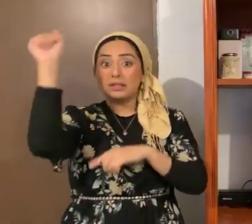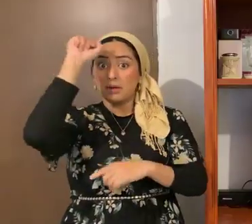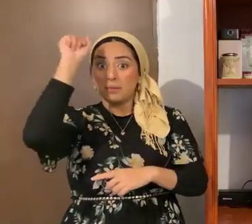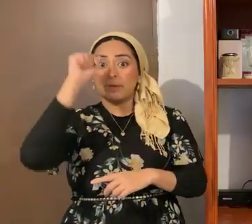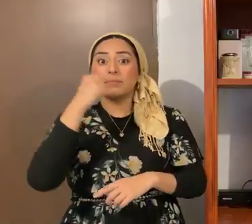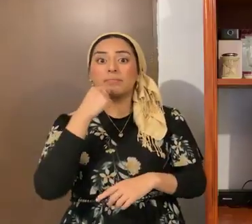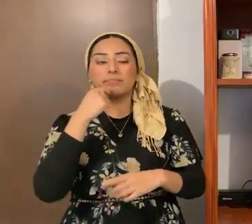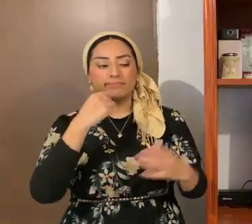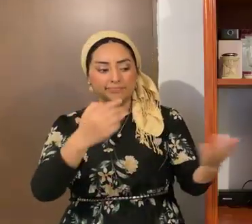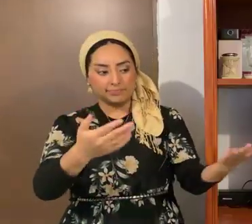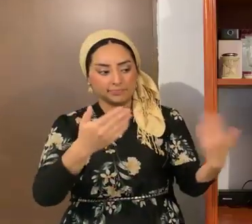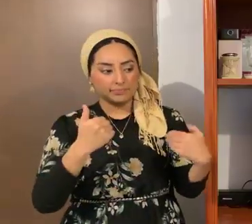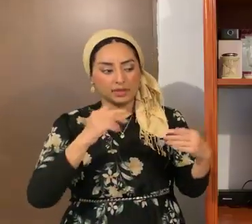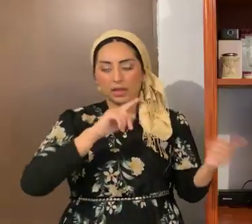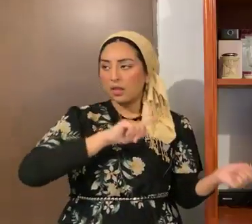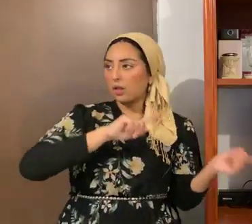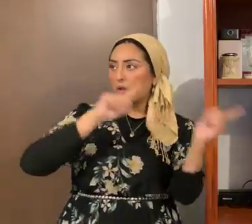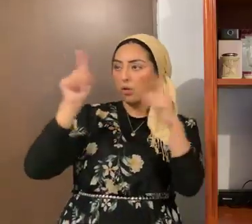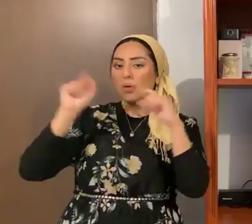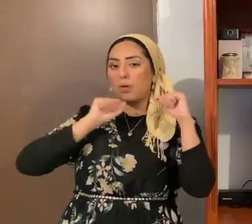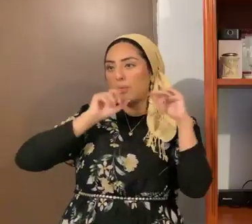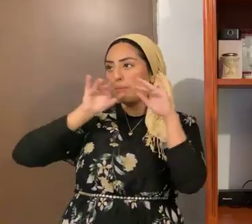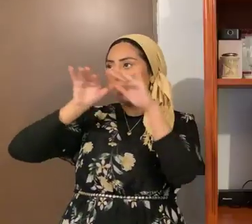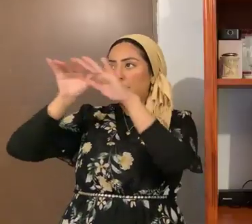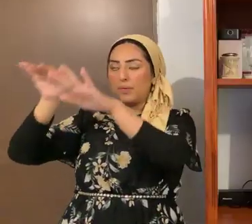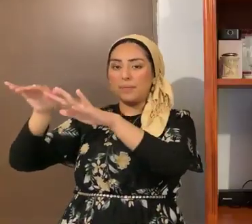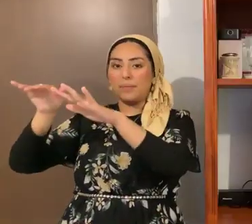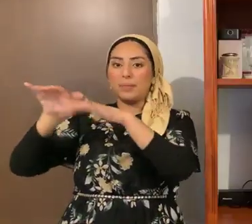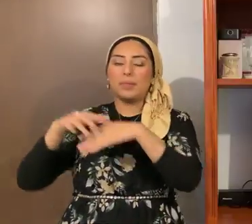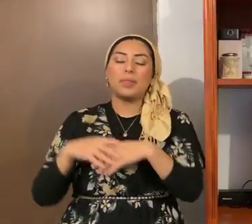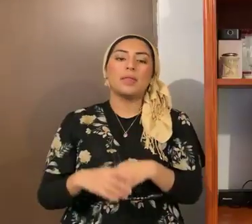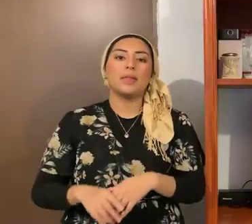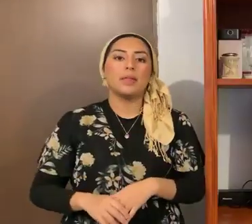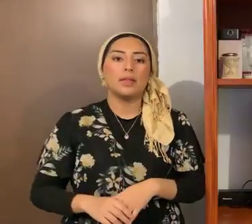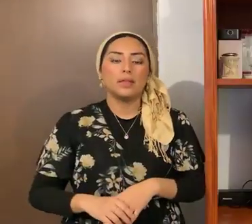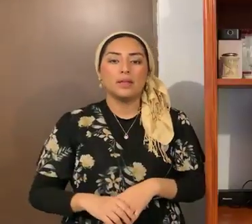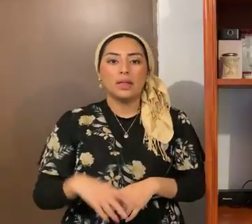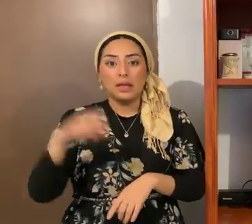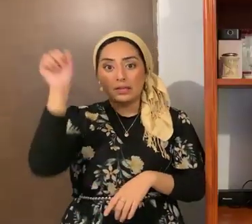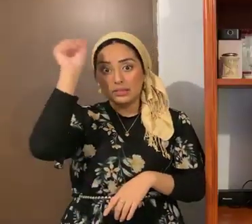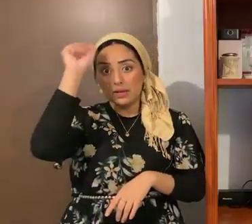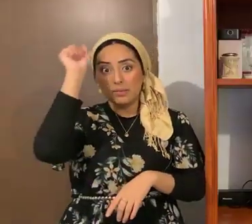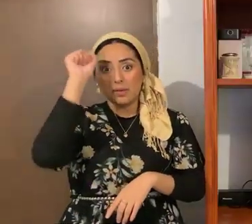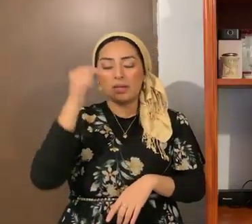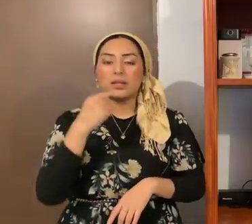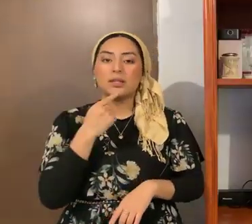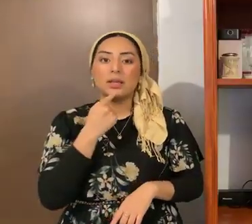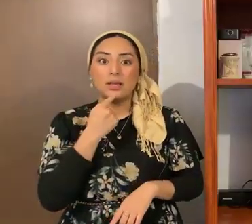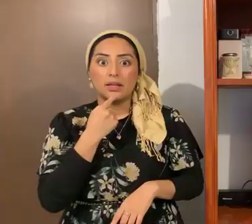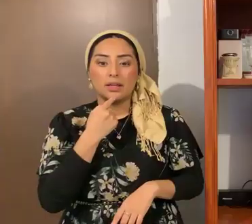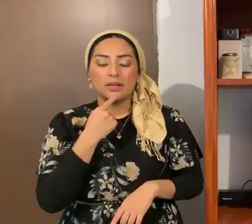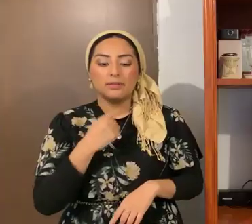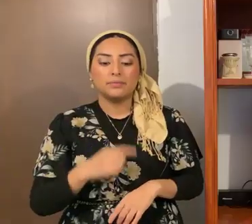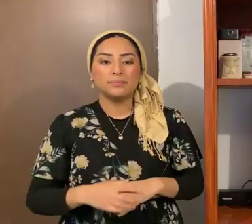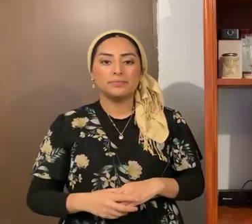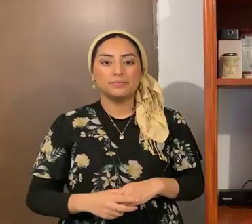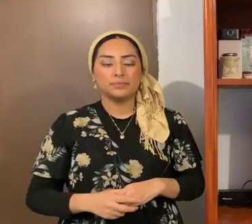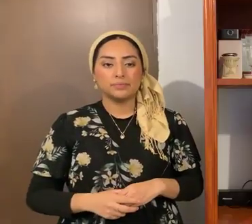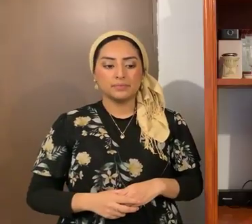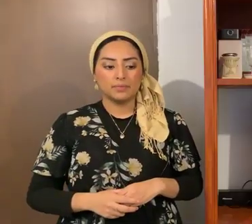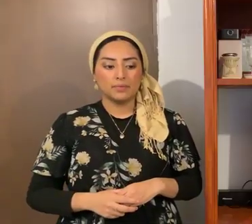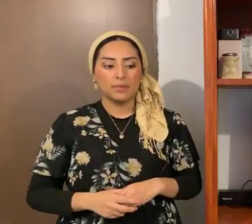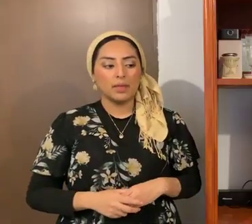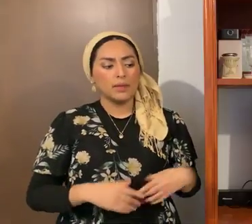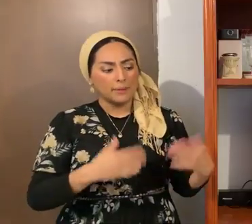pueblo: venid, vamos a Gilgal para que renovemos allí el reino. Si usted se da cuenta, Samuel dijo al